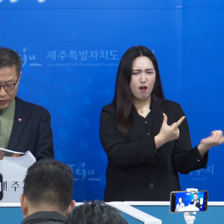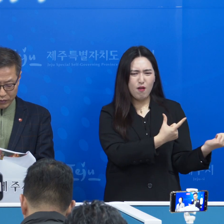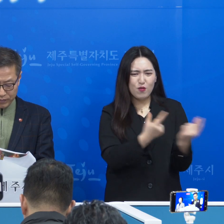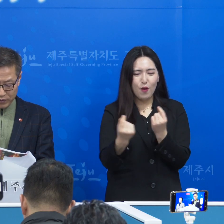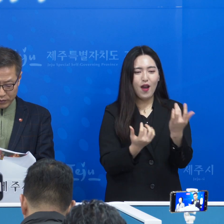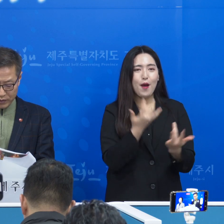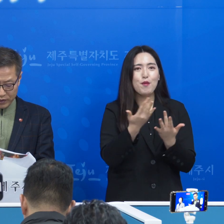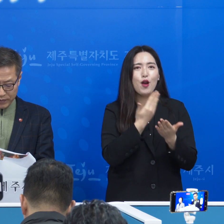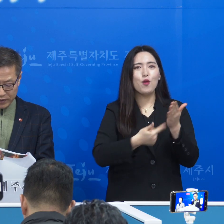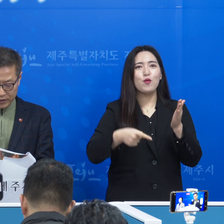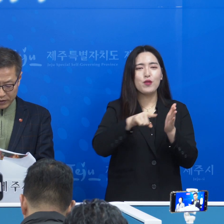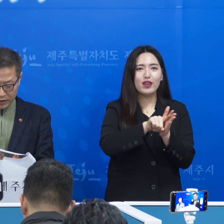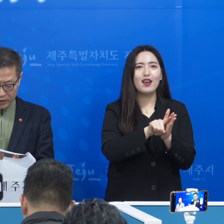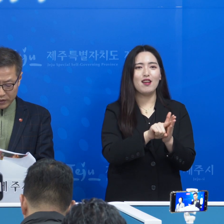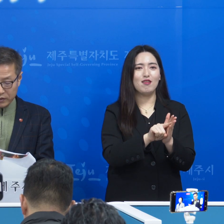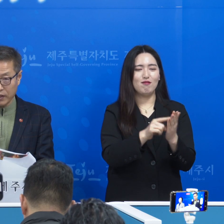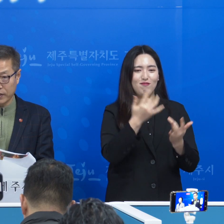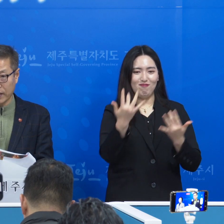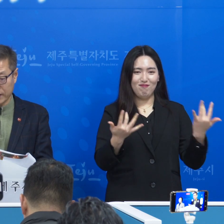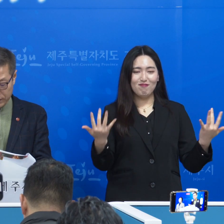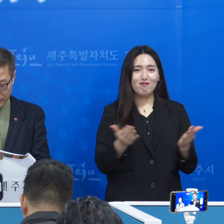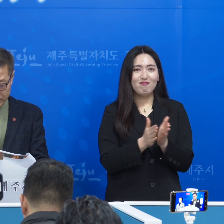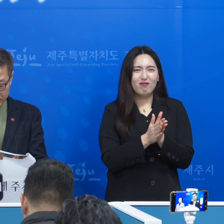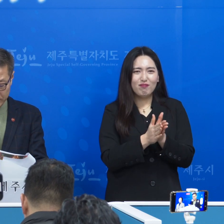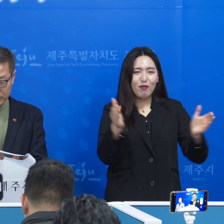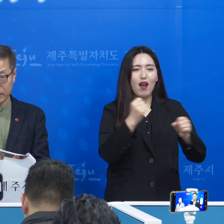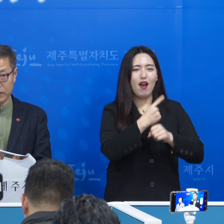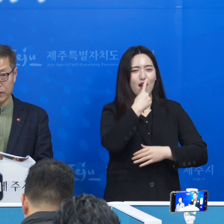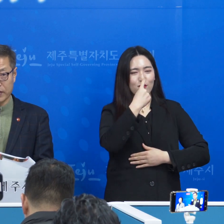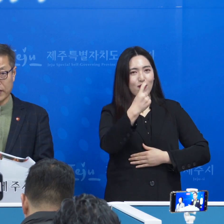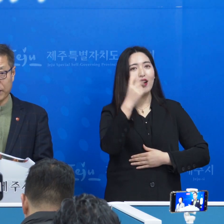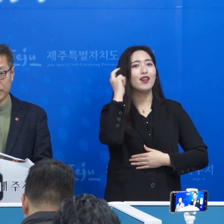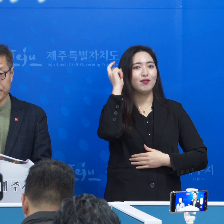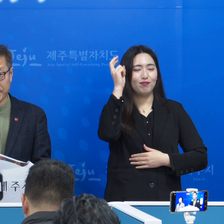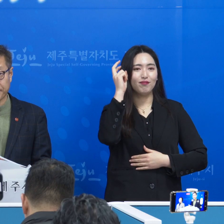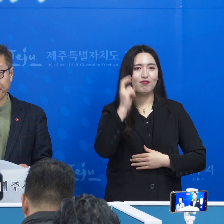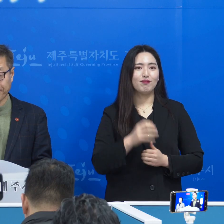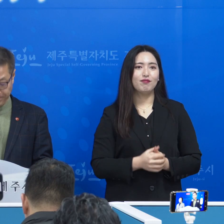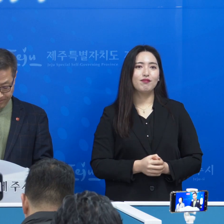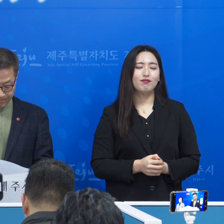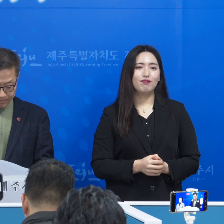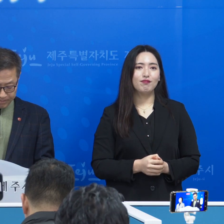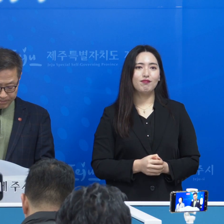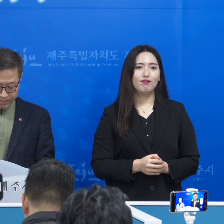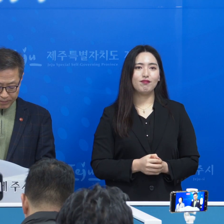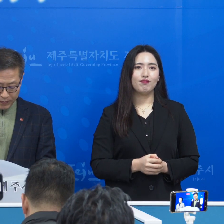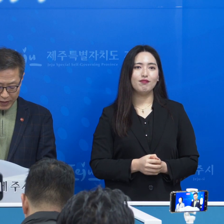타오르는 오름불루키 등이 펼쳐져 성대한 장관을 이룰 것으로 기대하고 있습니다.